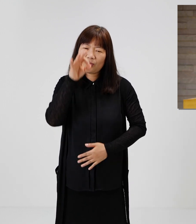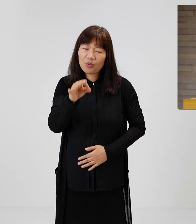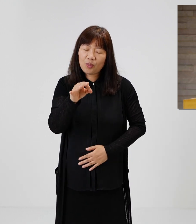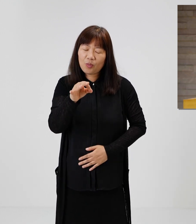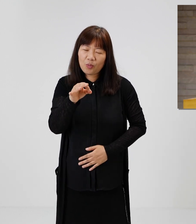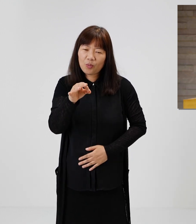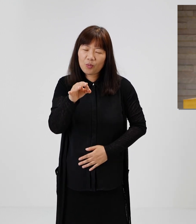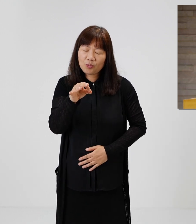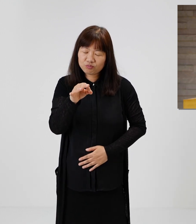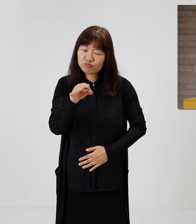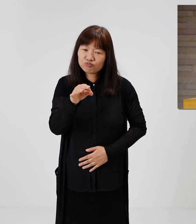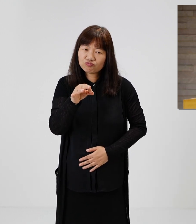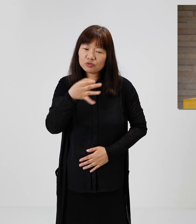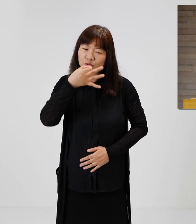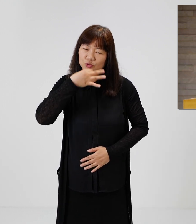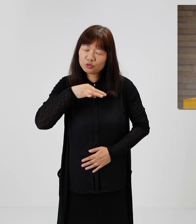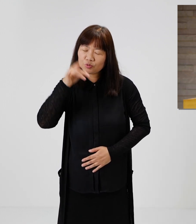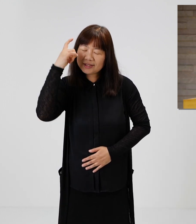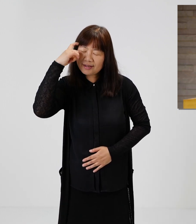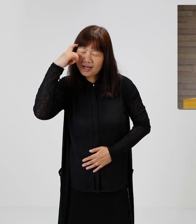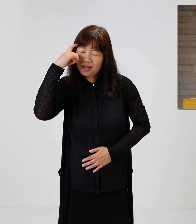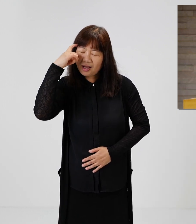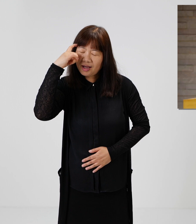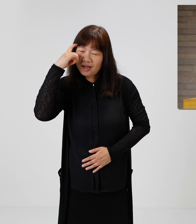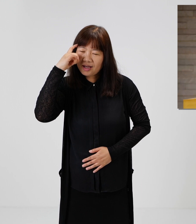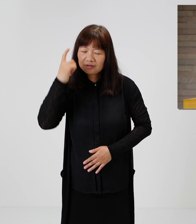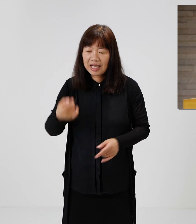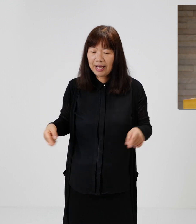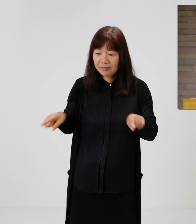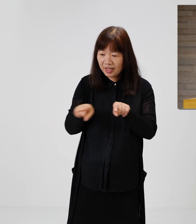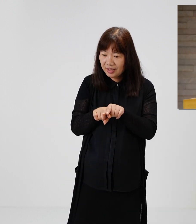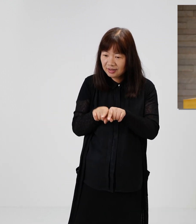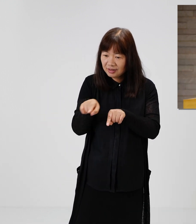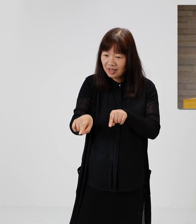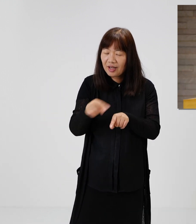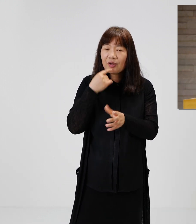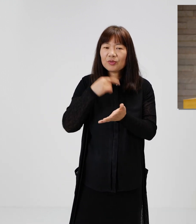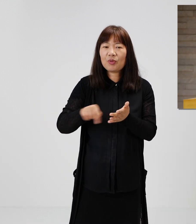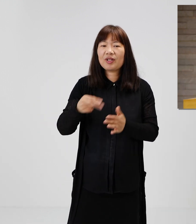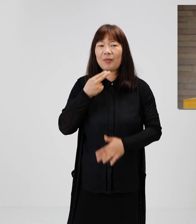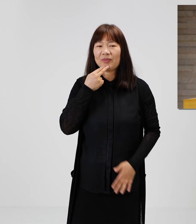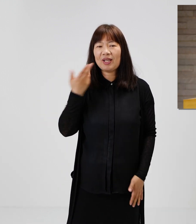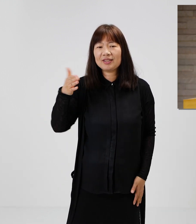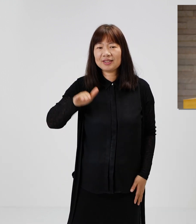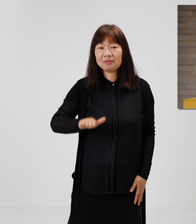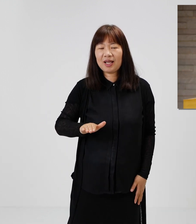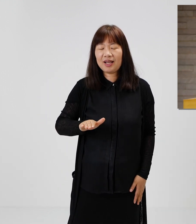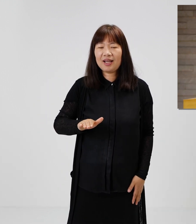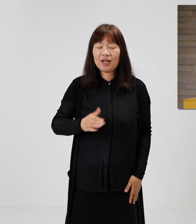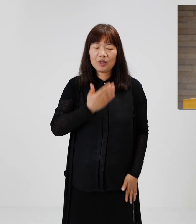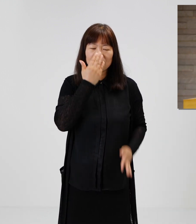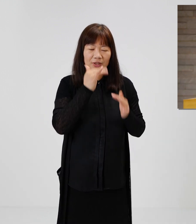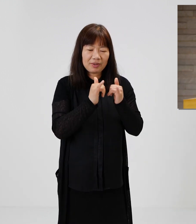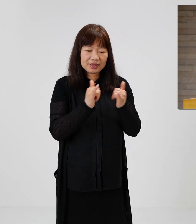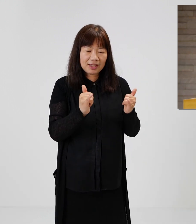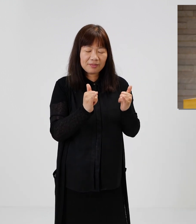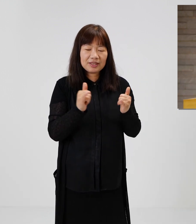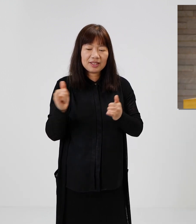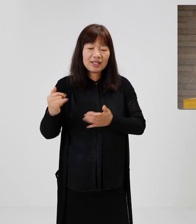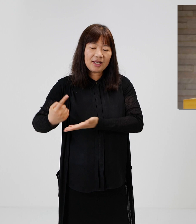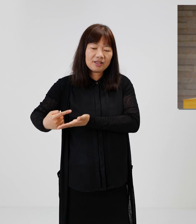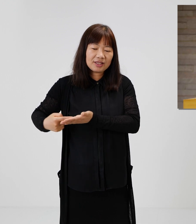실리를 따지면 손해는 아니에요. 그런데 이 제안을 유다 백성들이